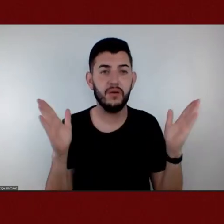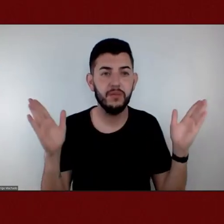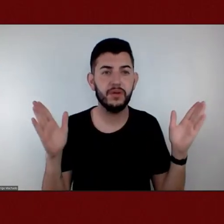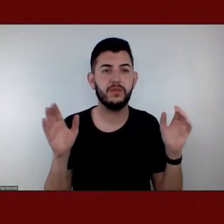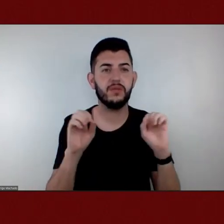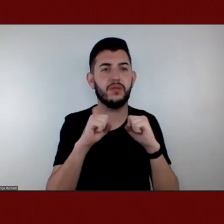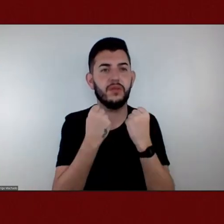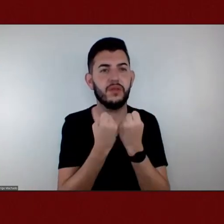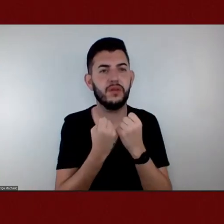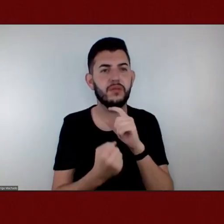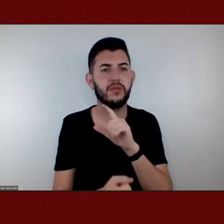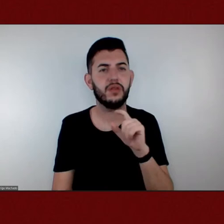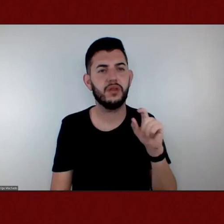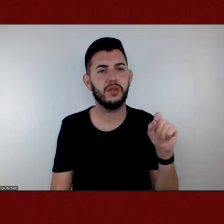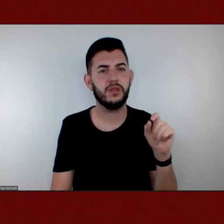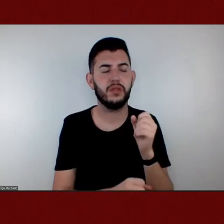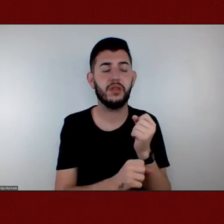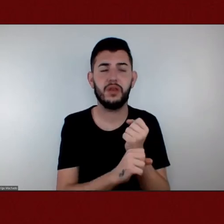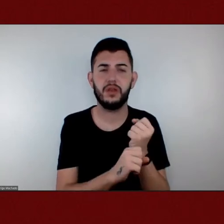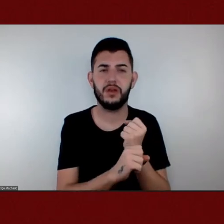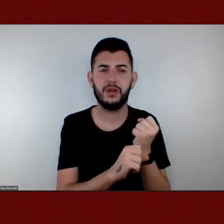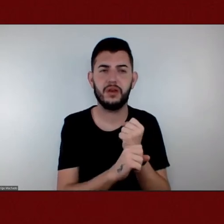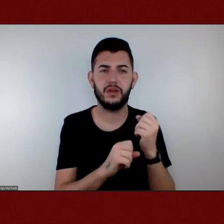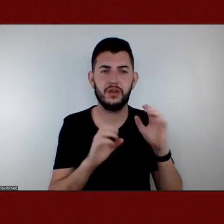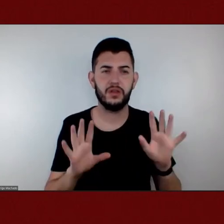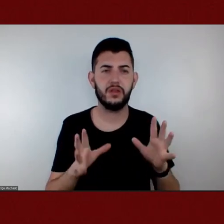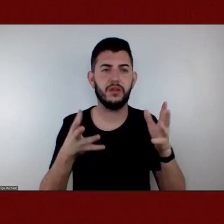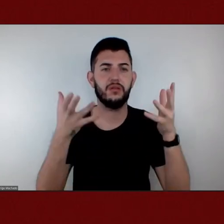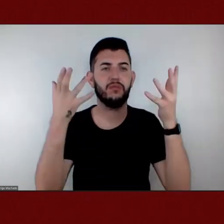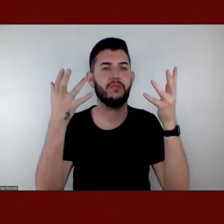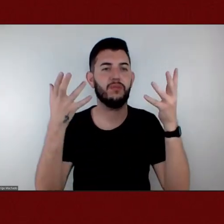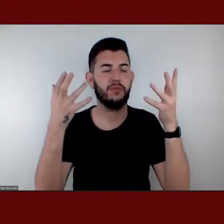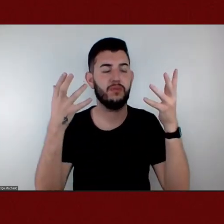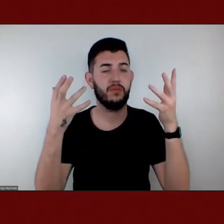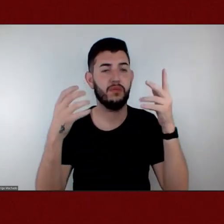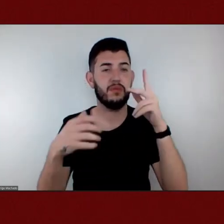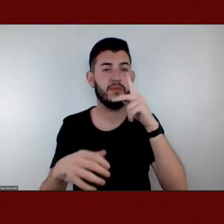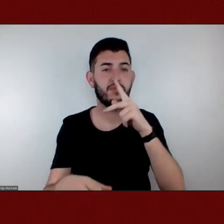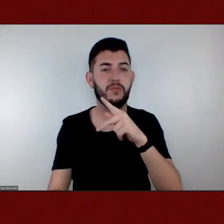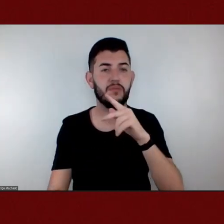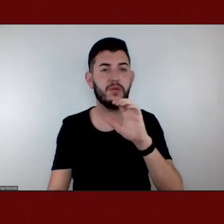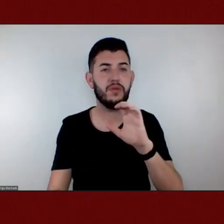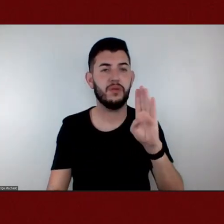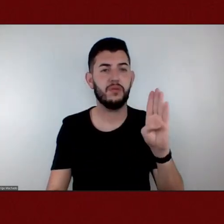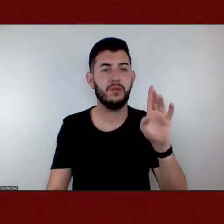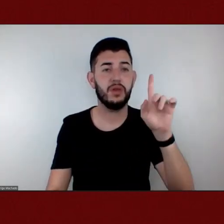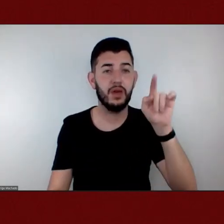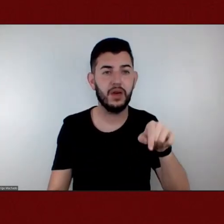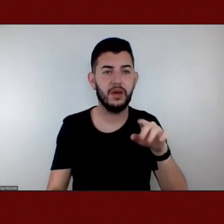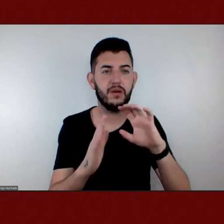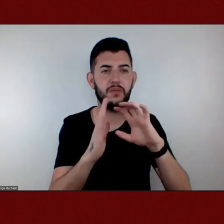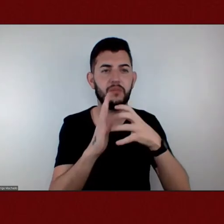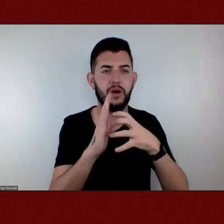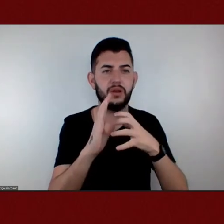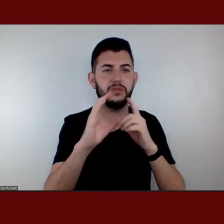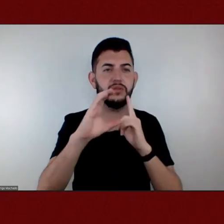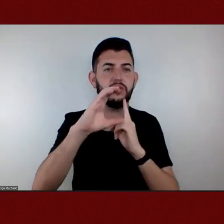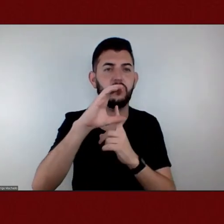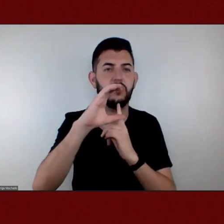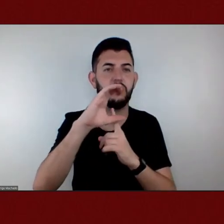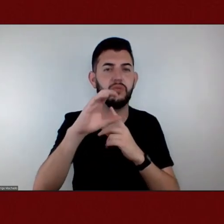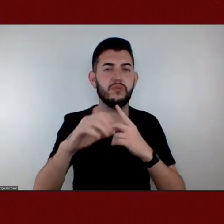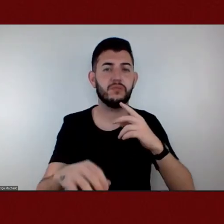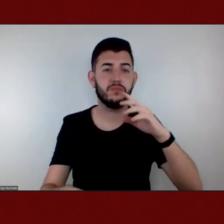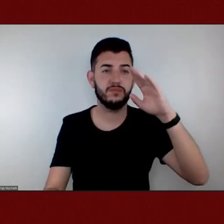de comemoração do Partido Comunista Brasileiro. Eu não preparei muita